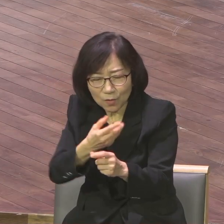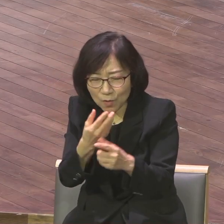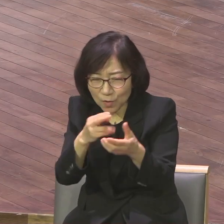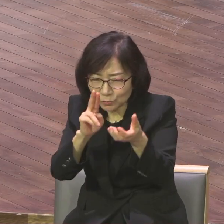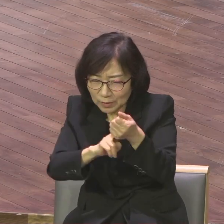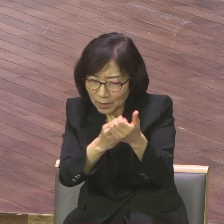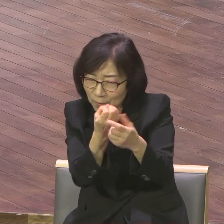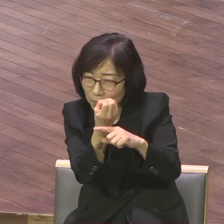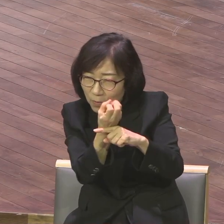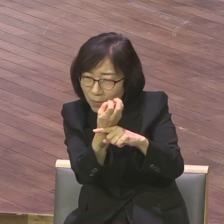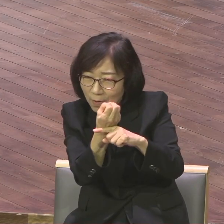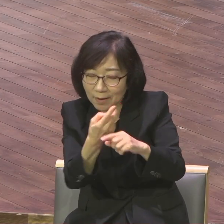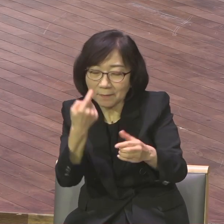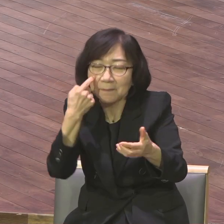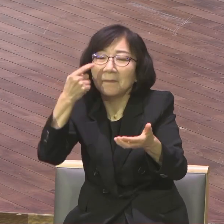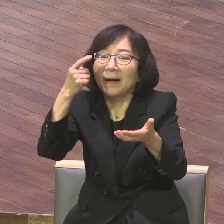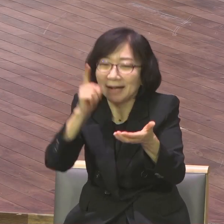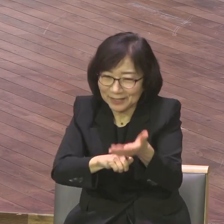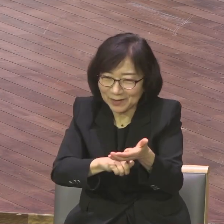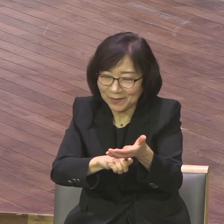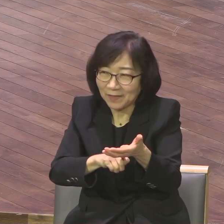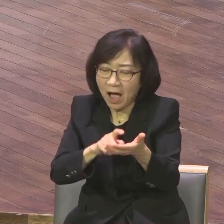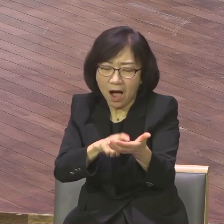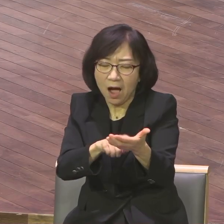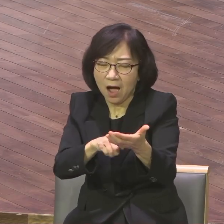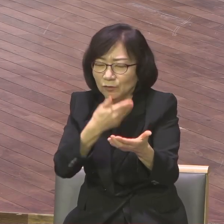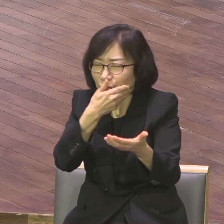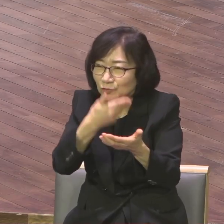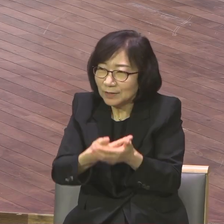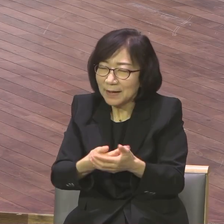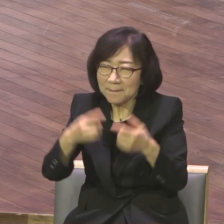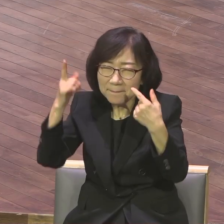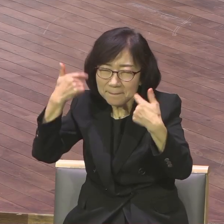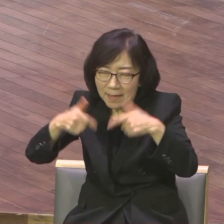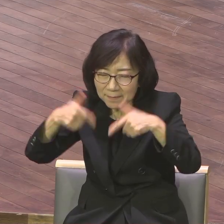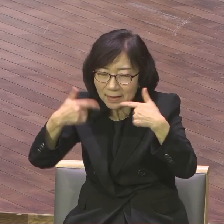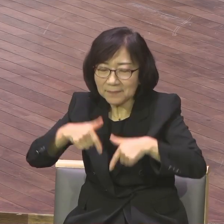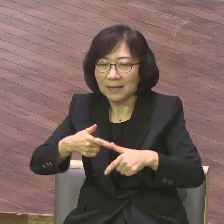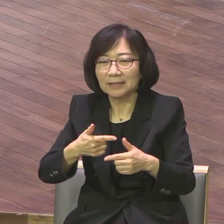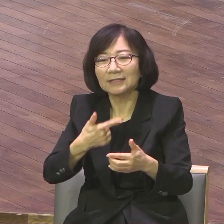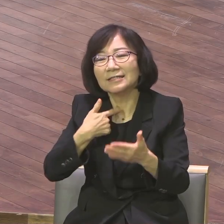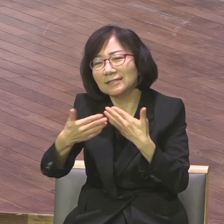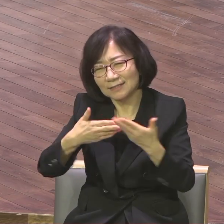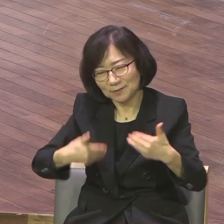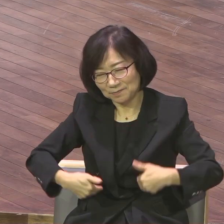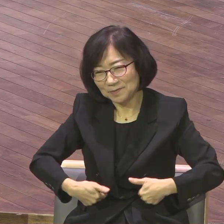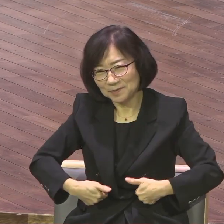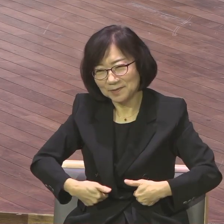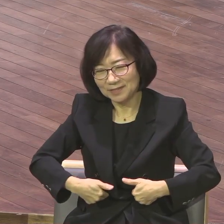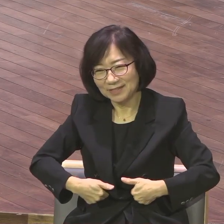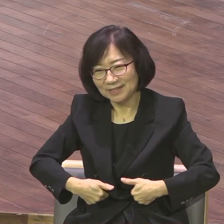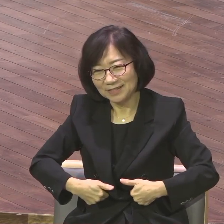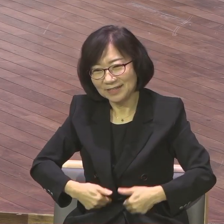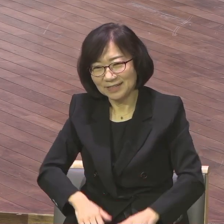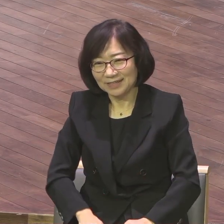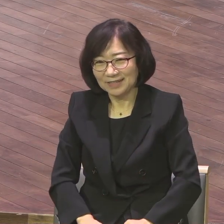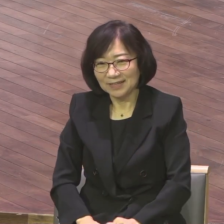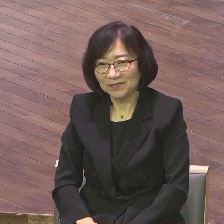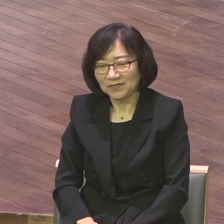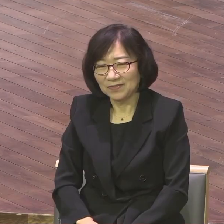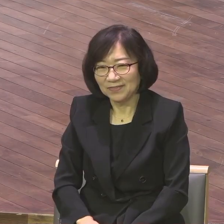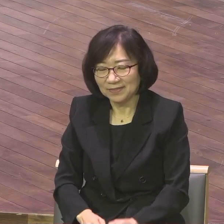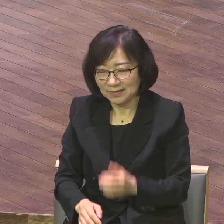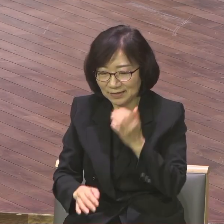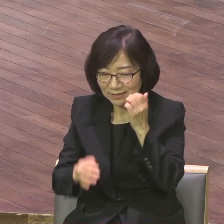크고 놀라운지 그것을 매일매일 체험하는 것이 신앙생활인데 이거를 체험하지 못하. 이걸 몰라요.